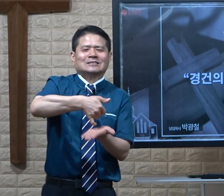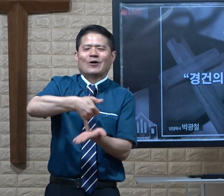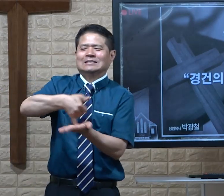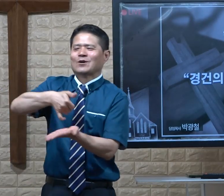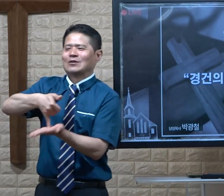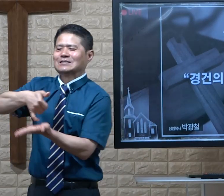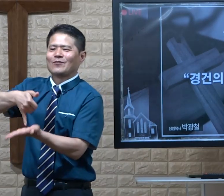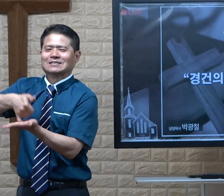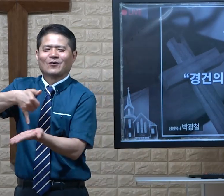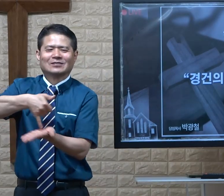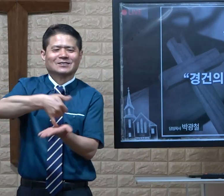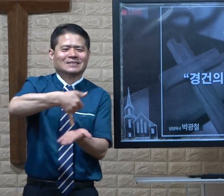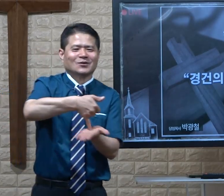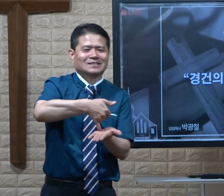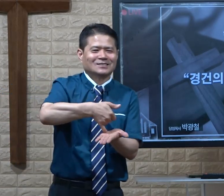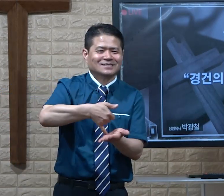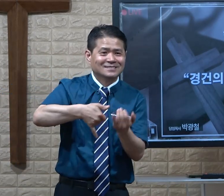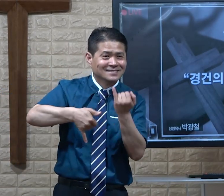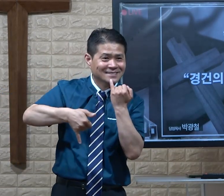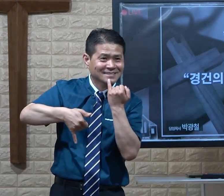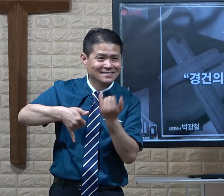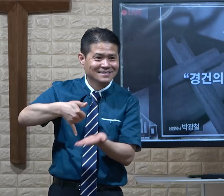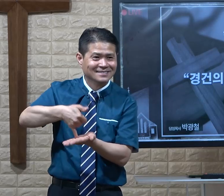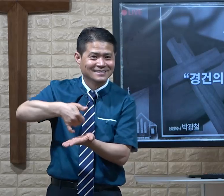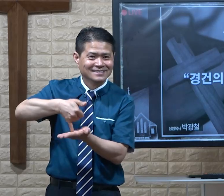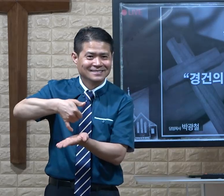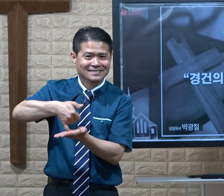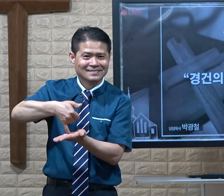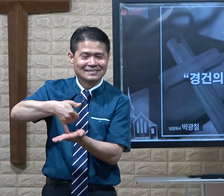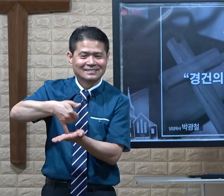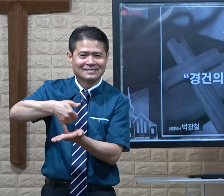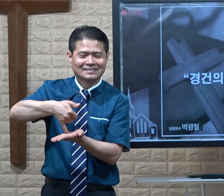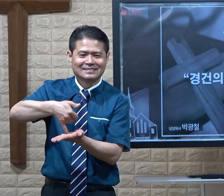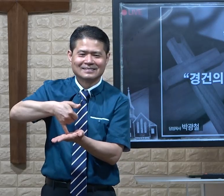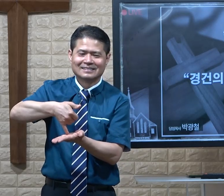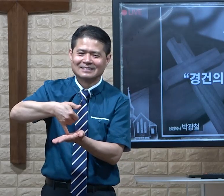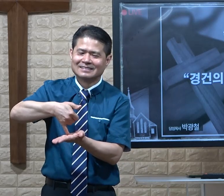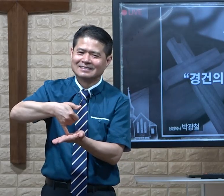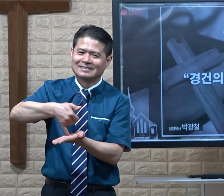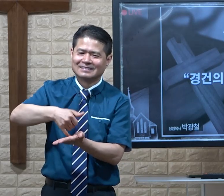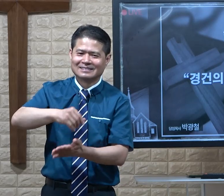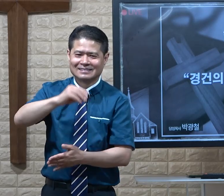밖에서는 이것을 오히려 안 지키는 경우가 있는데 이것이 괜찮을까요?